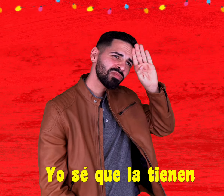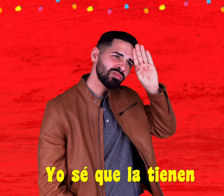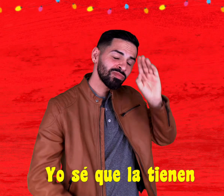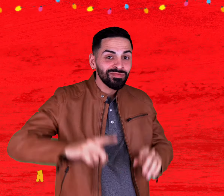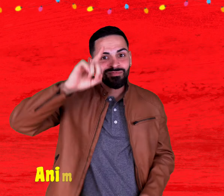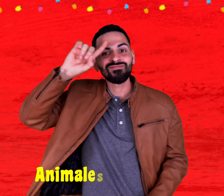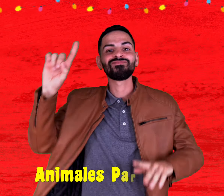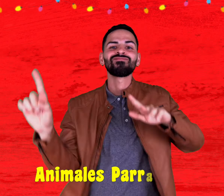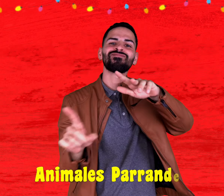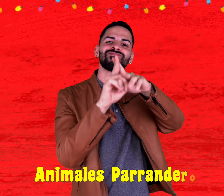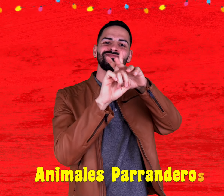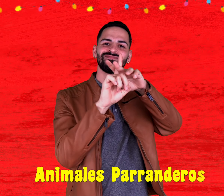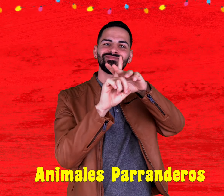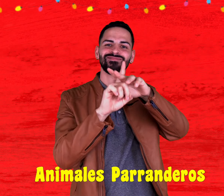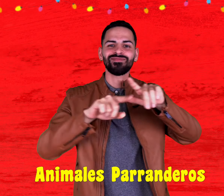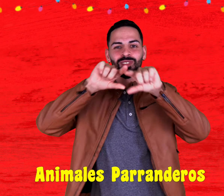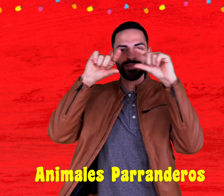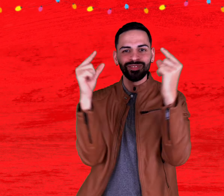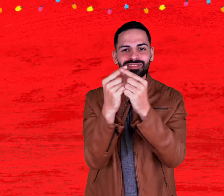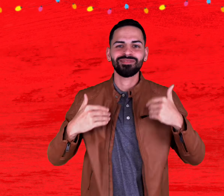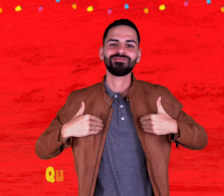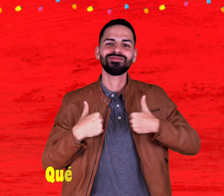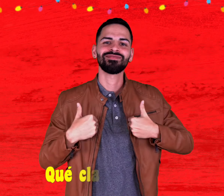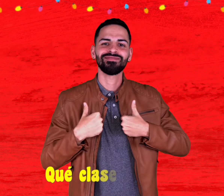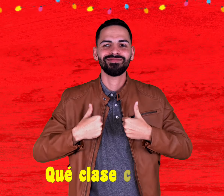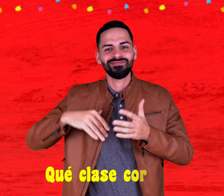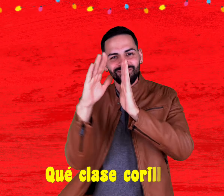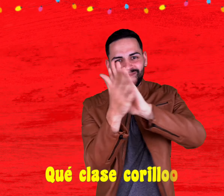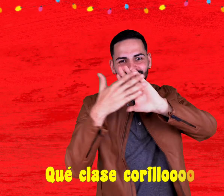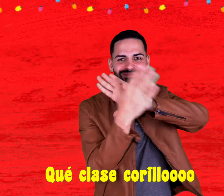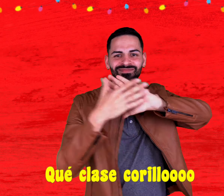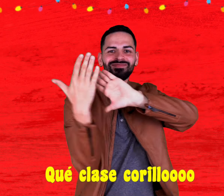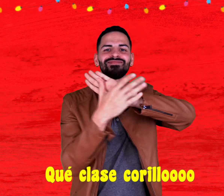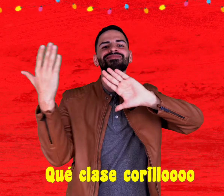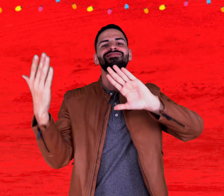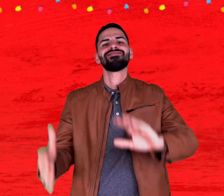animales parranderos. ¡Y en clase Corillo! ¡Ah!